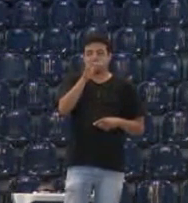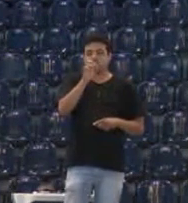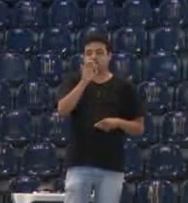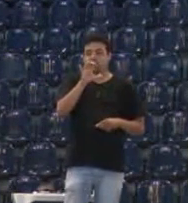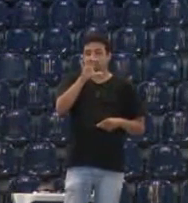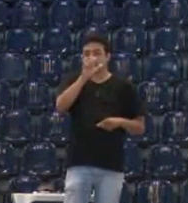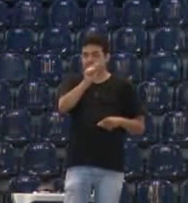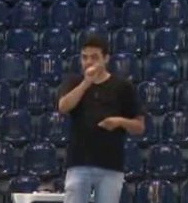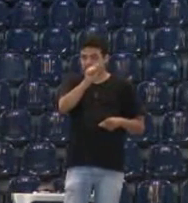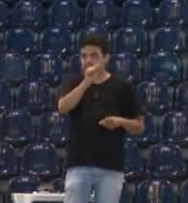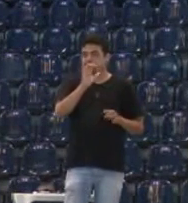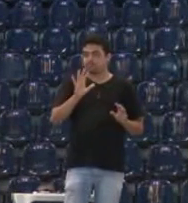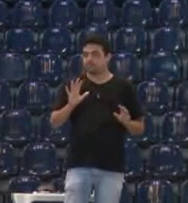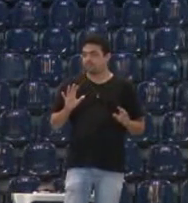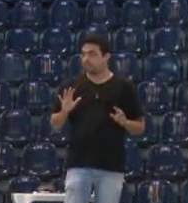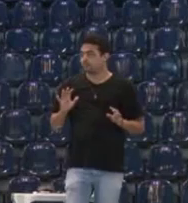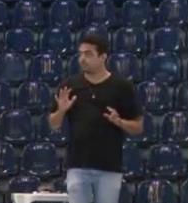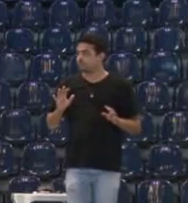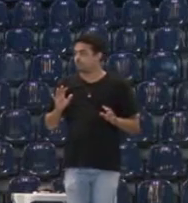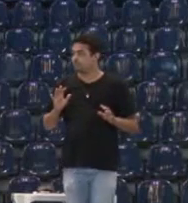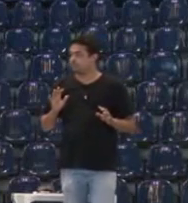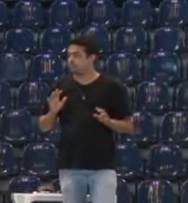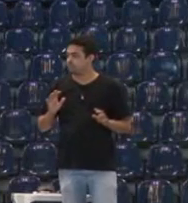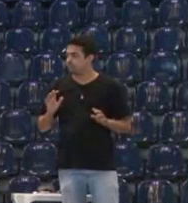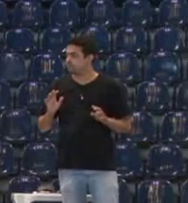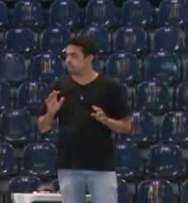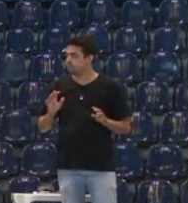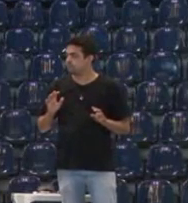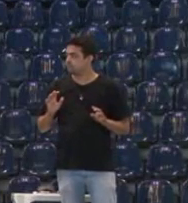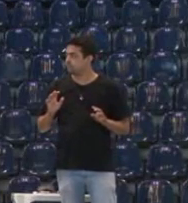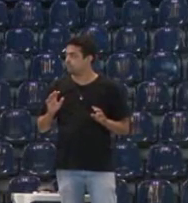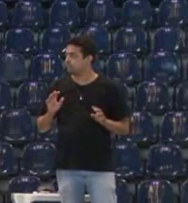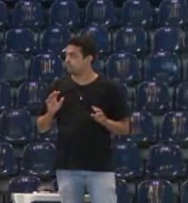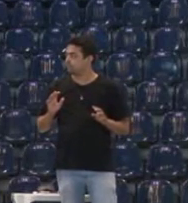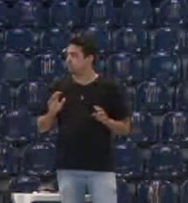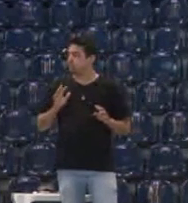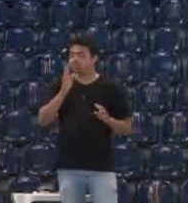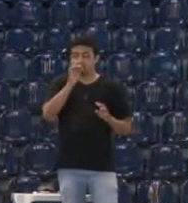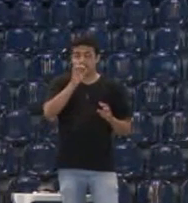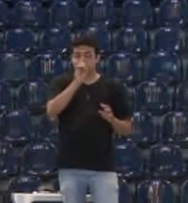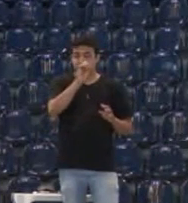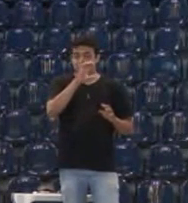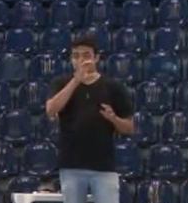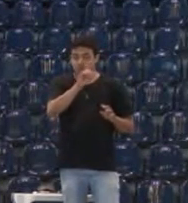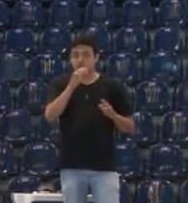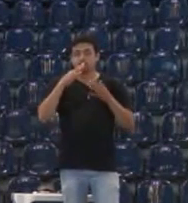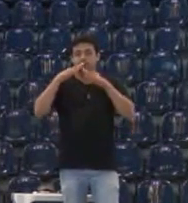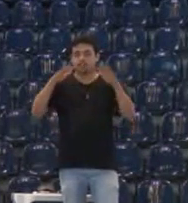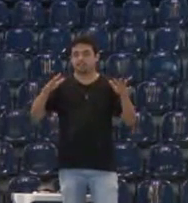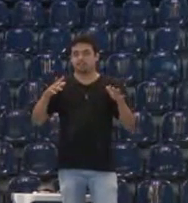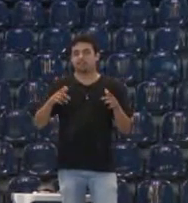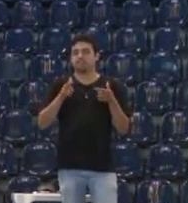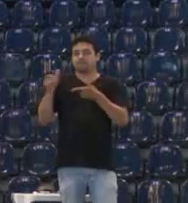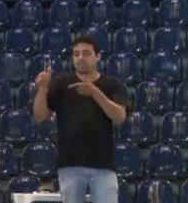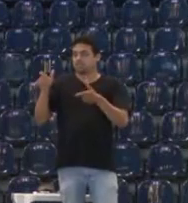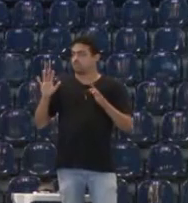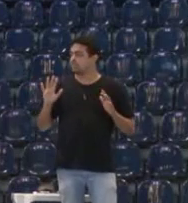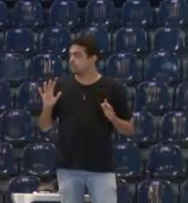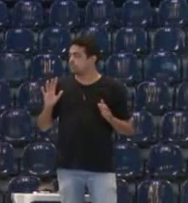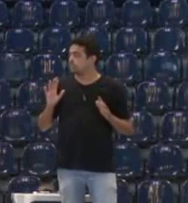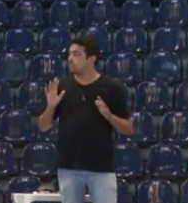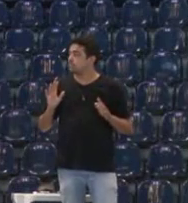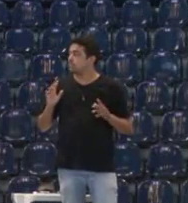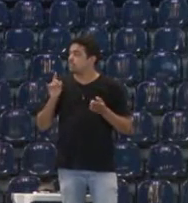tem essa também fez bem fresco ou fez que é natural frescos queijo